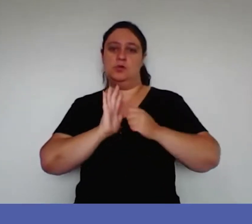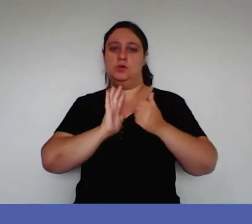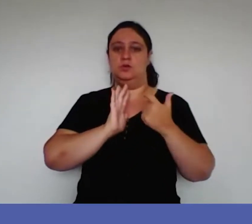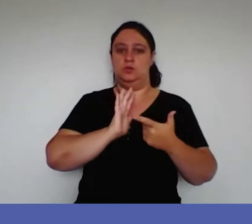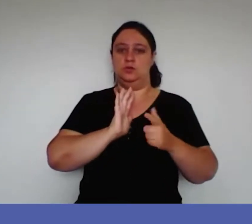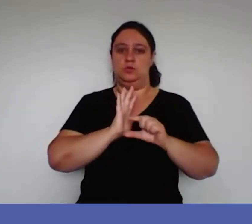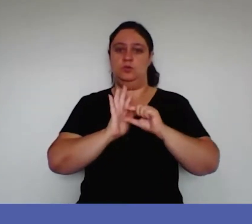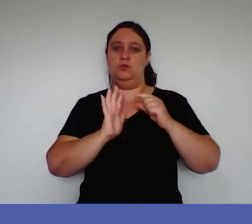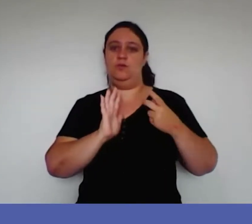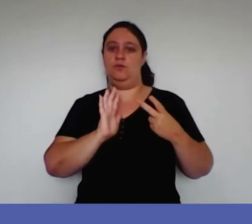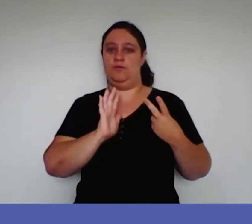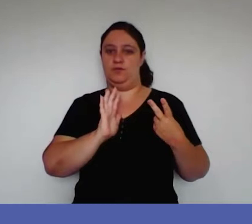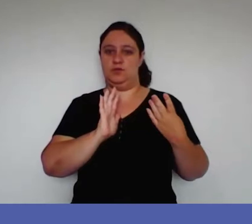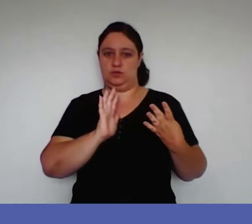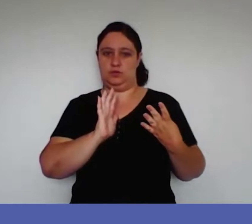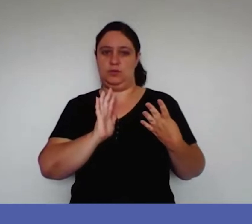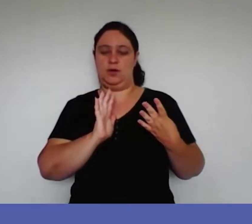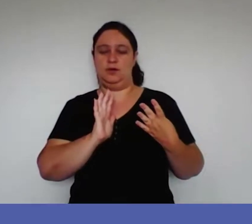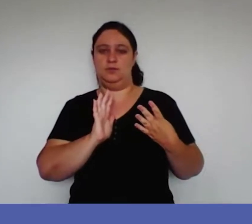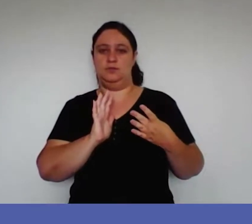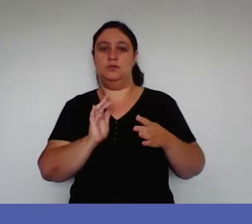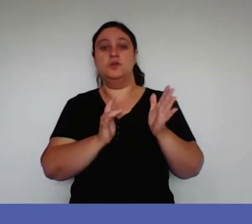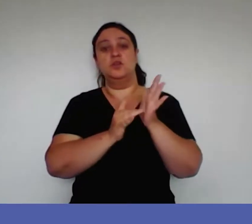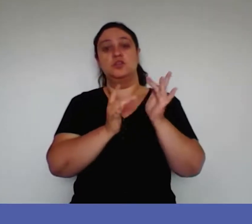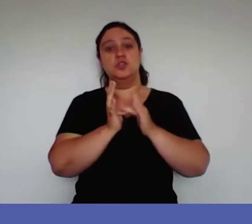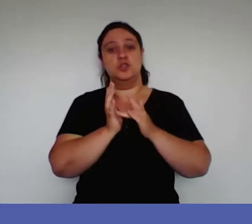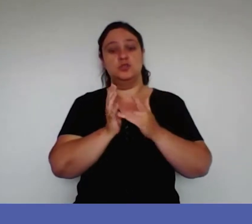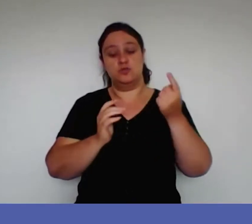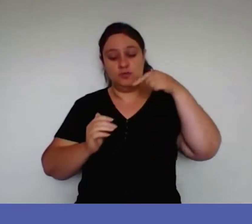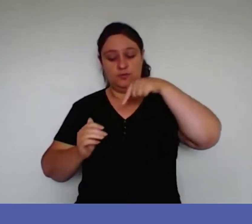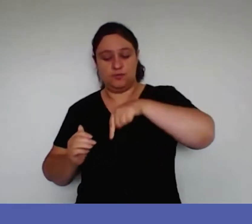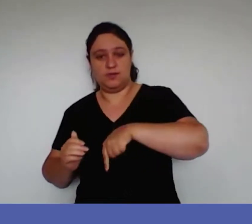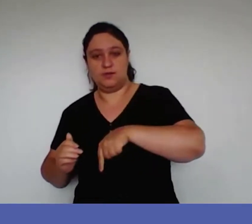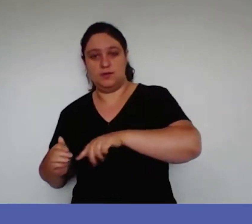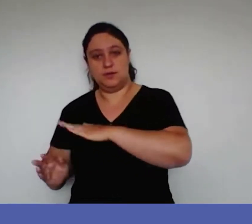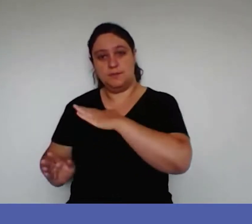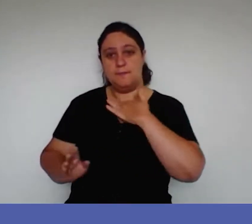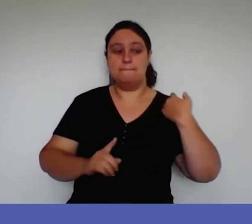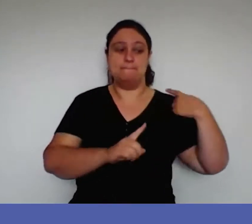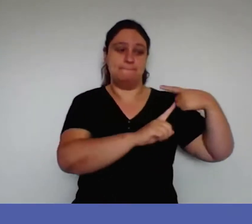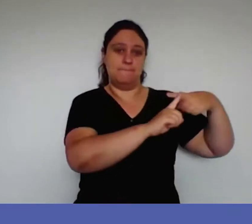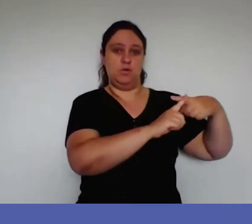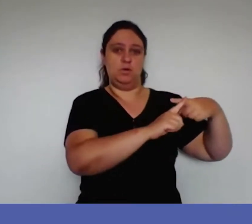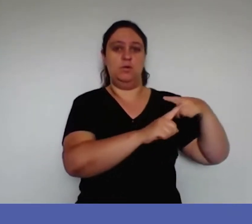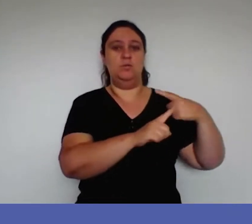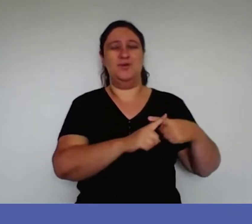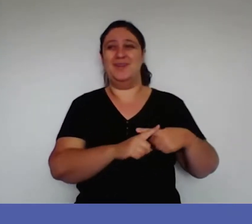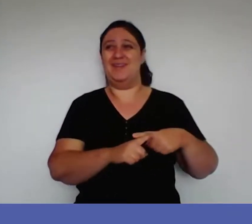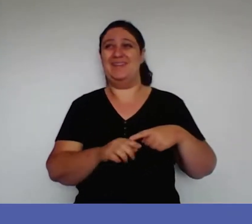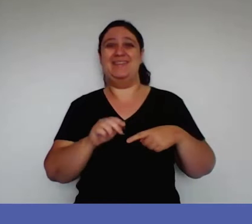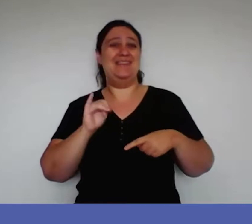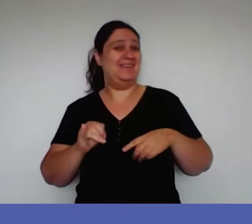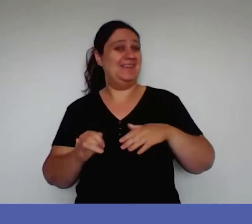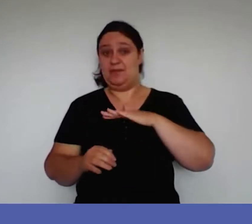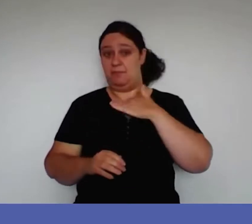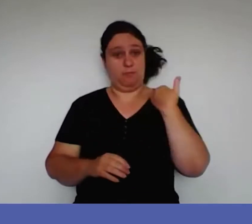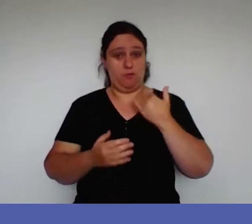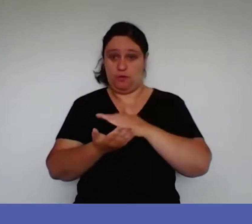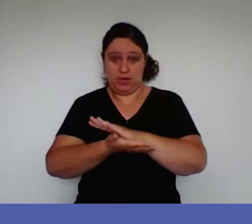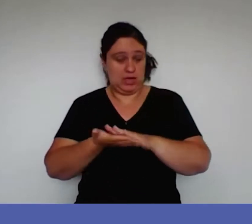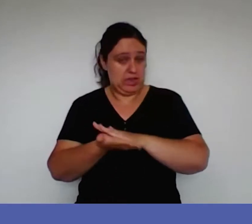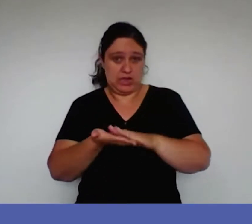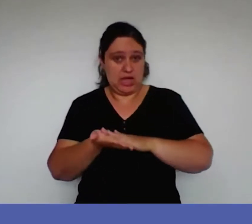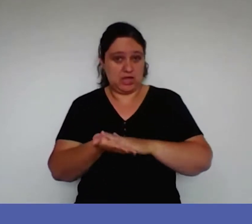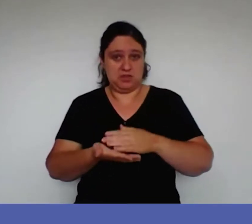que caiu na terra e morreu. Porque se ele não morresse, ficaria ele só. Mas ele morreu e